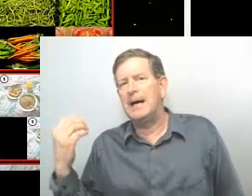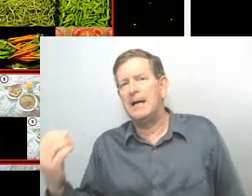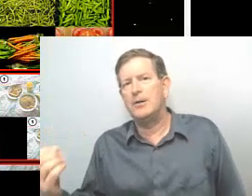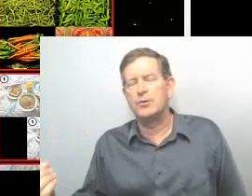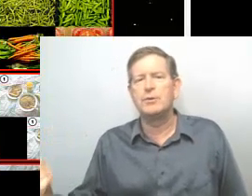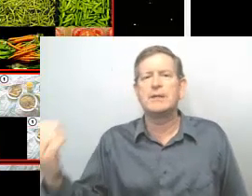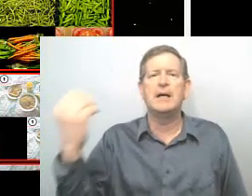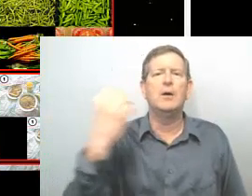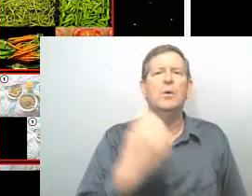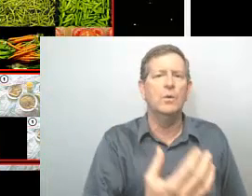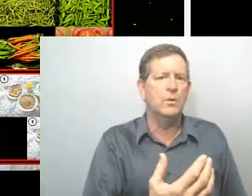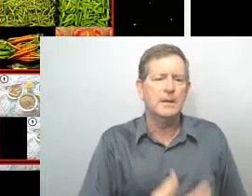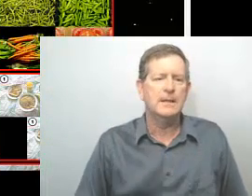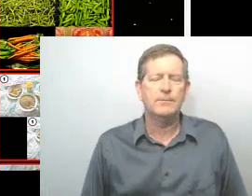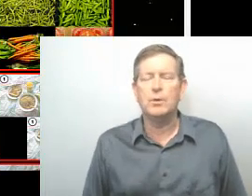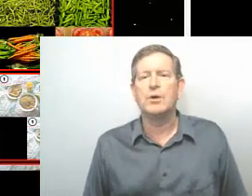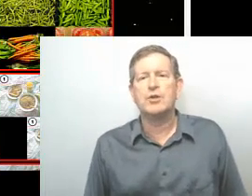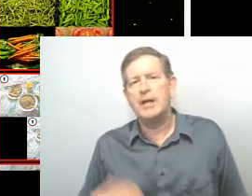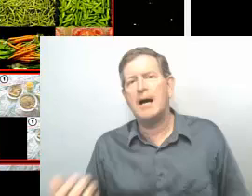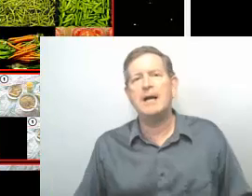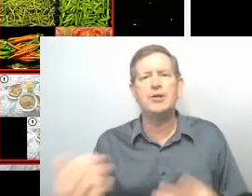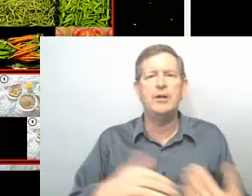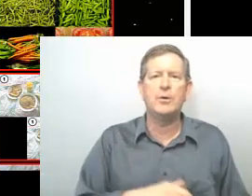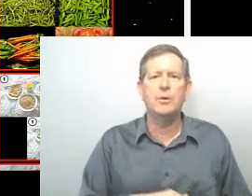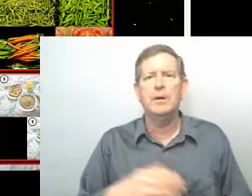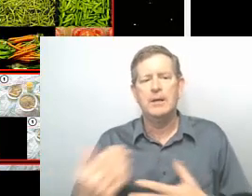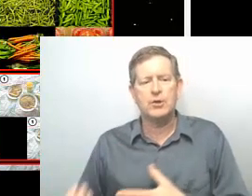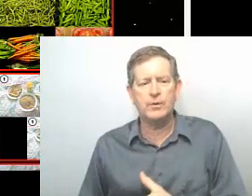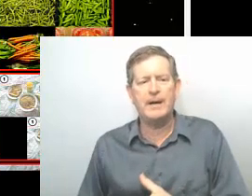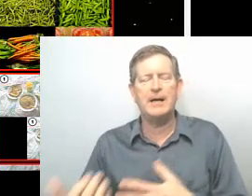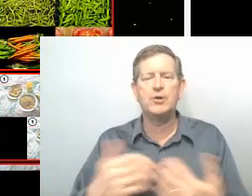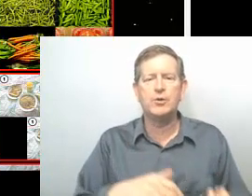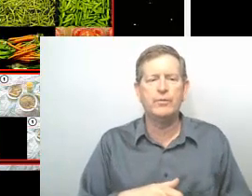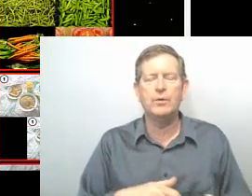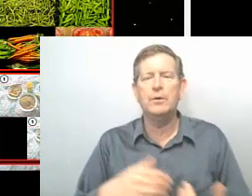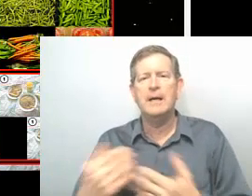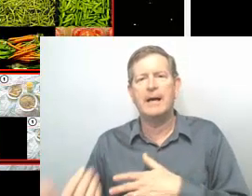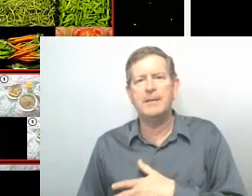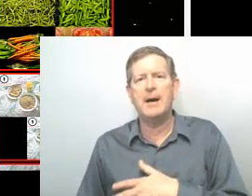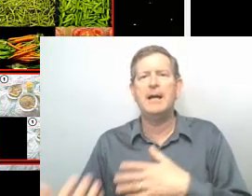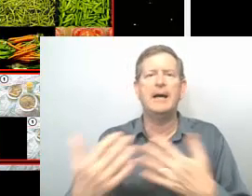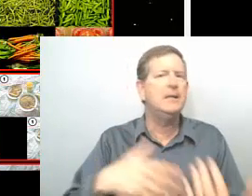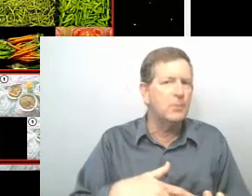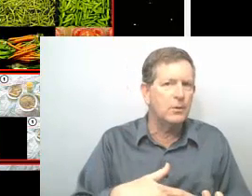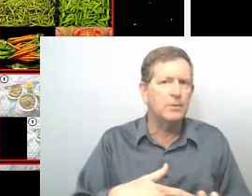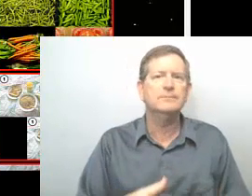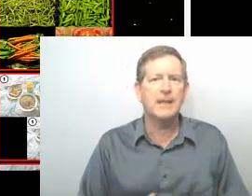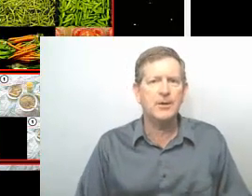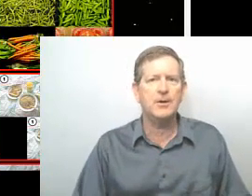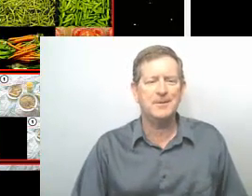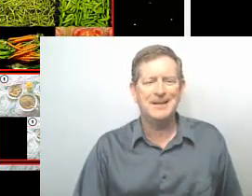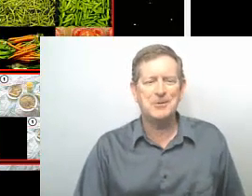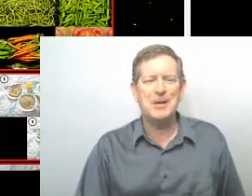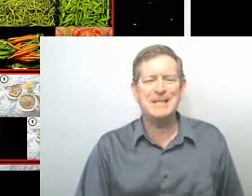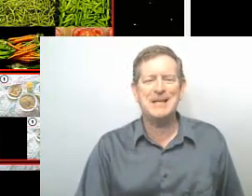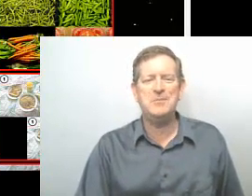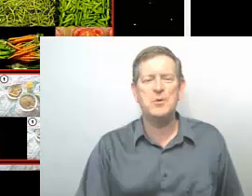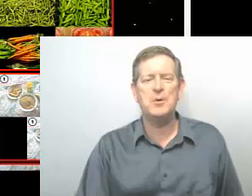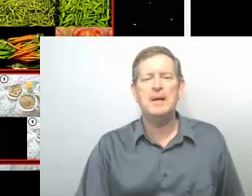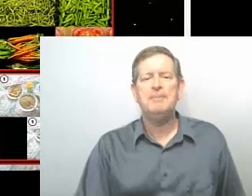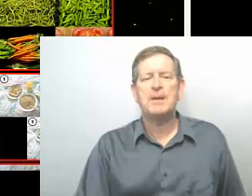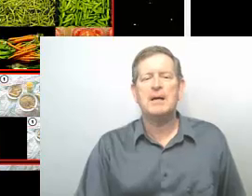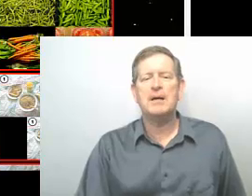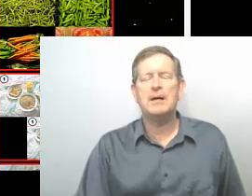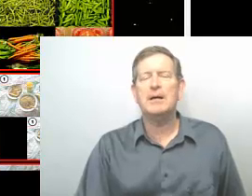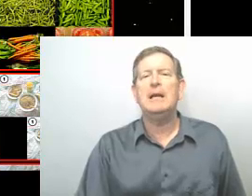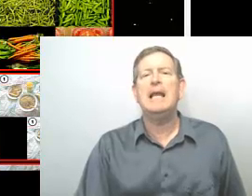depuis al jusqu'à o. Donc, général, généraux, cheval, chevaux, animal, animaux, d'accord? Donc, les